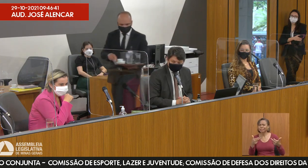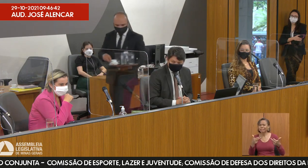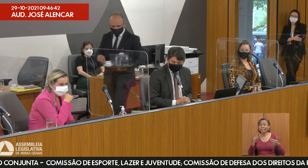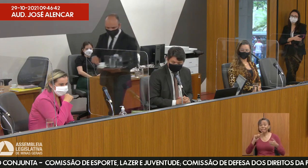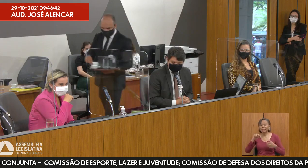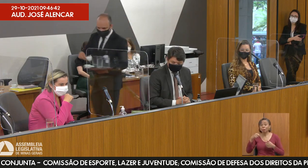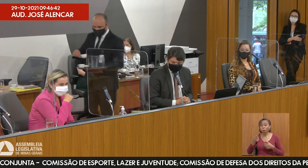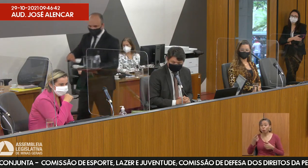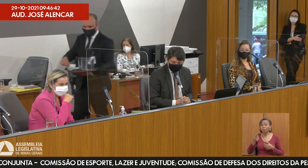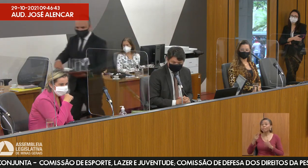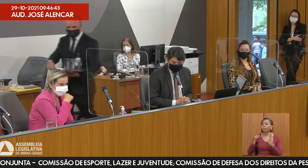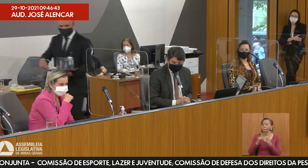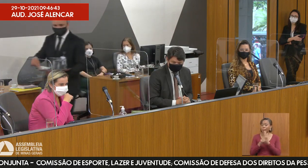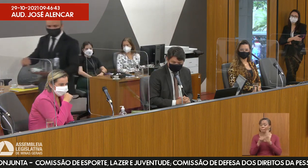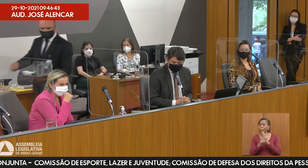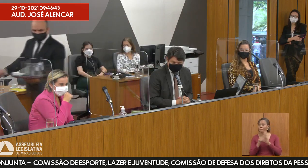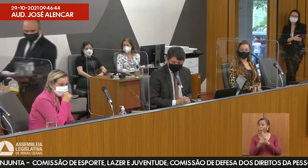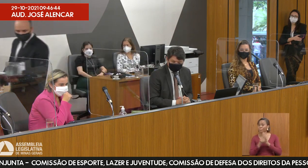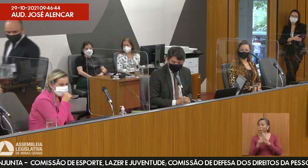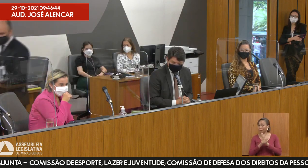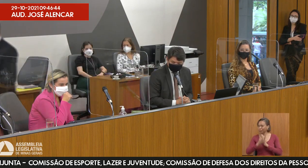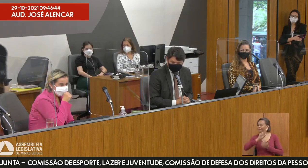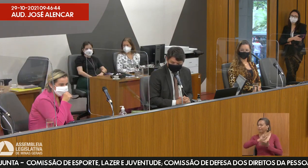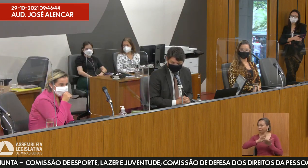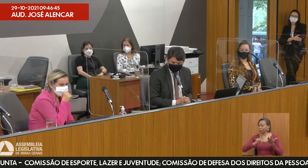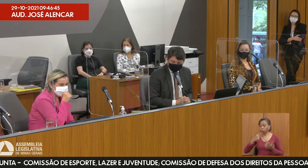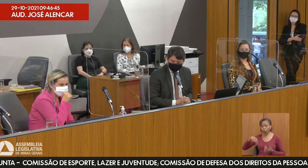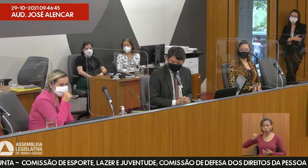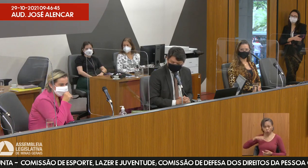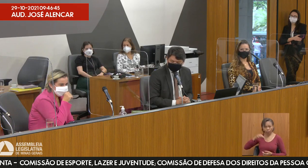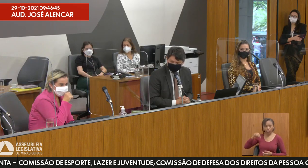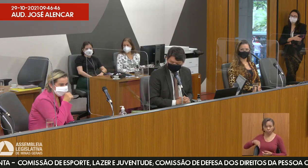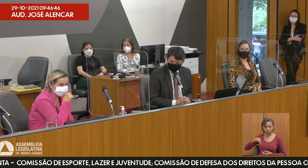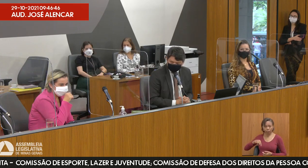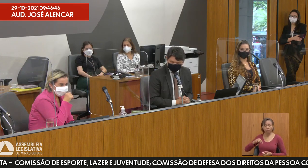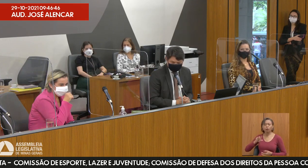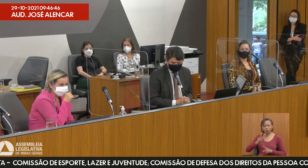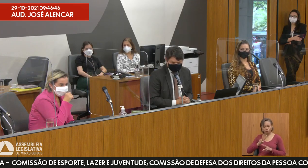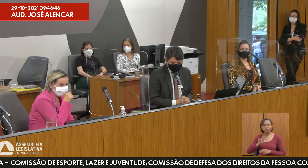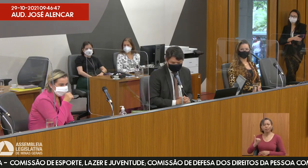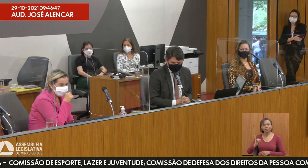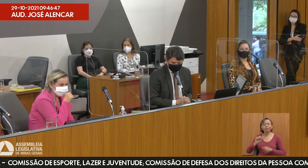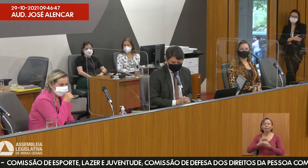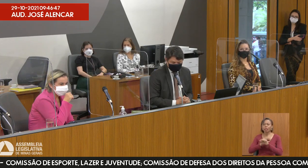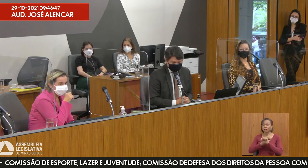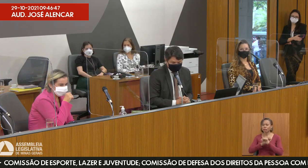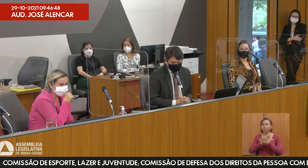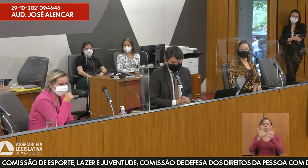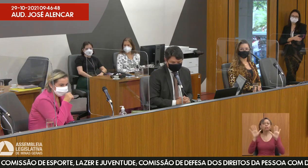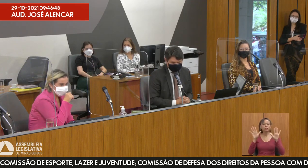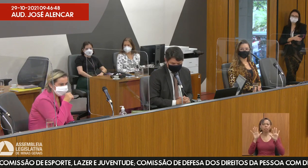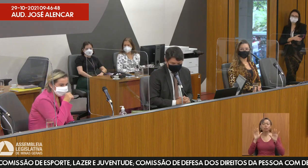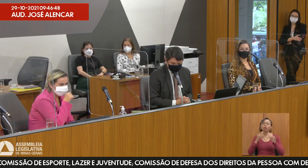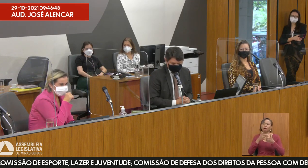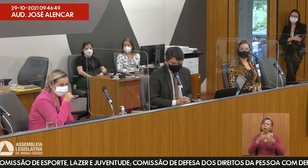muitas perguntas, e nós vamos ser o canal e o elo para esse esclarecimento, para os questionamentos aqui de Minas